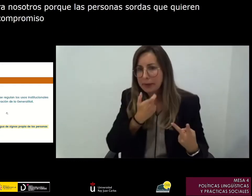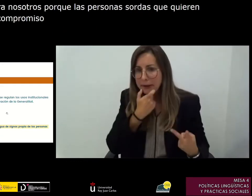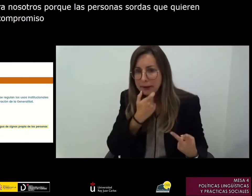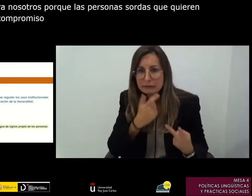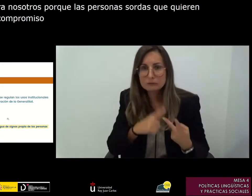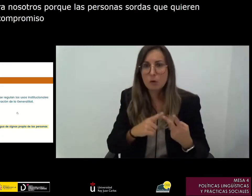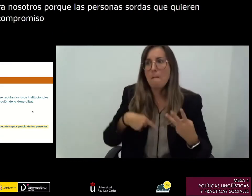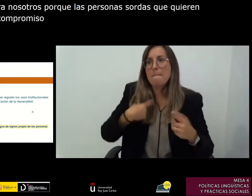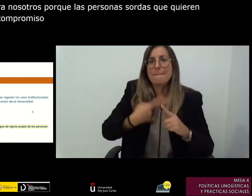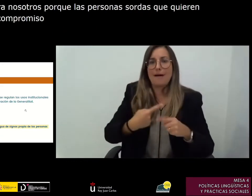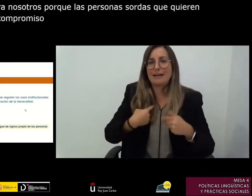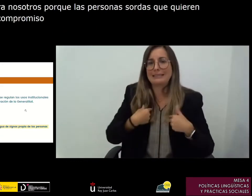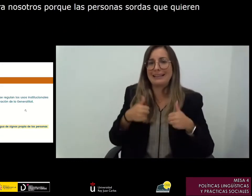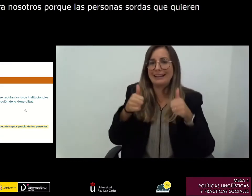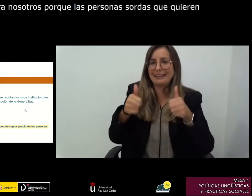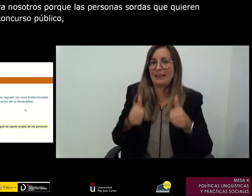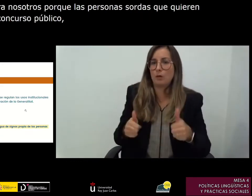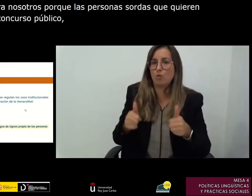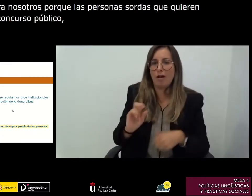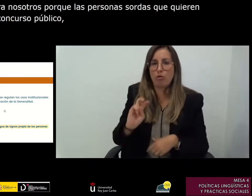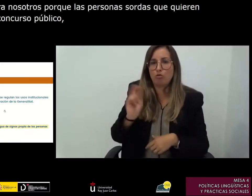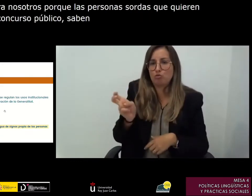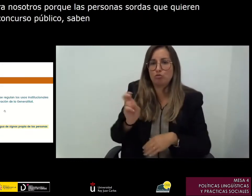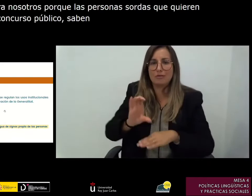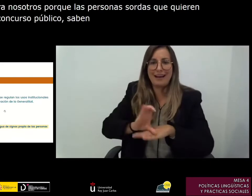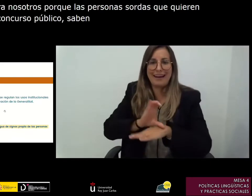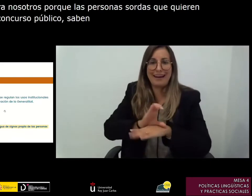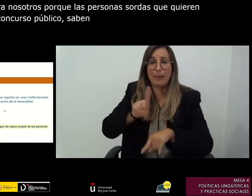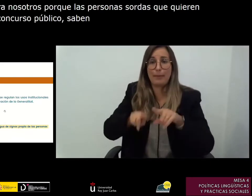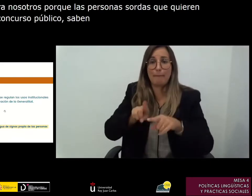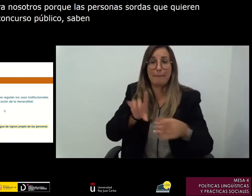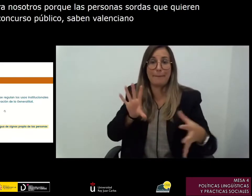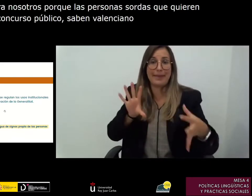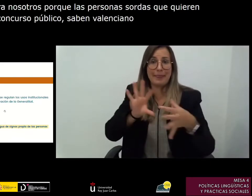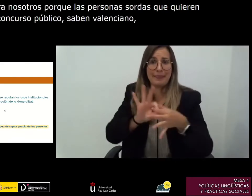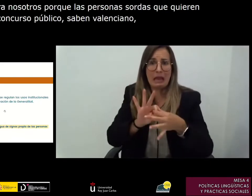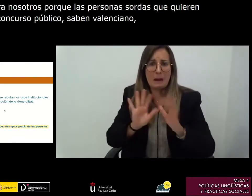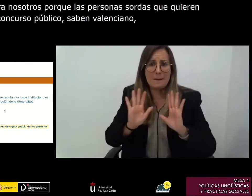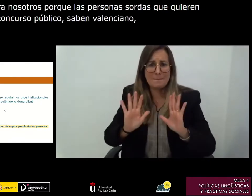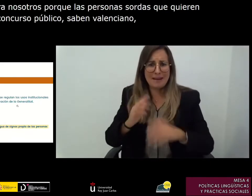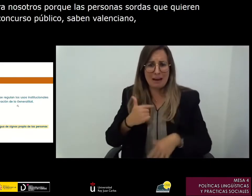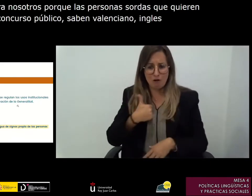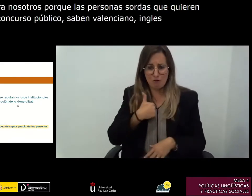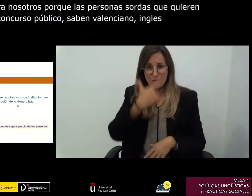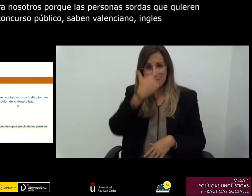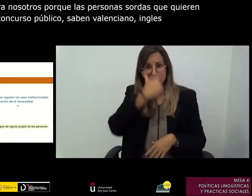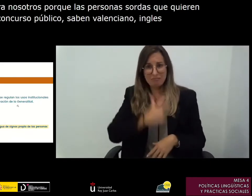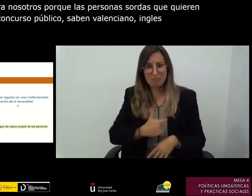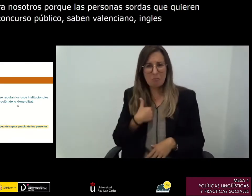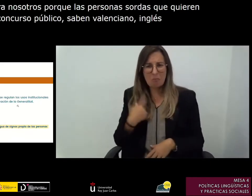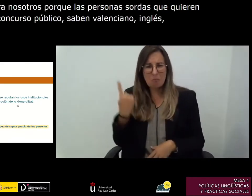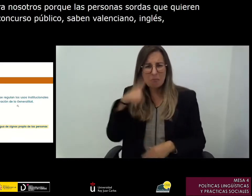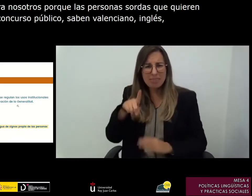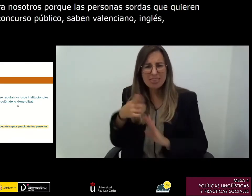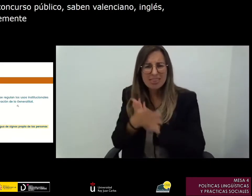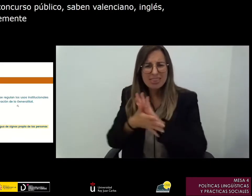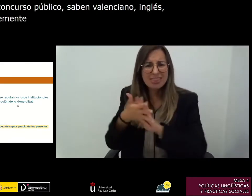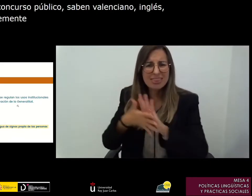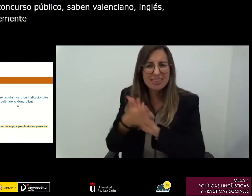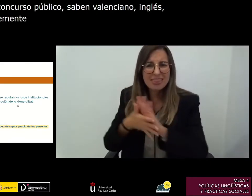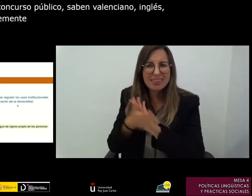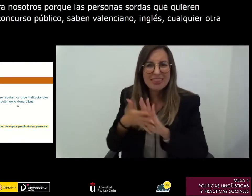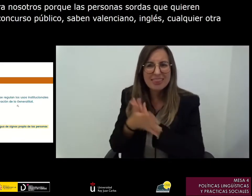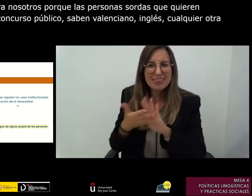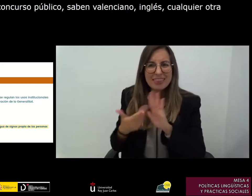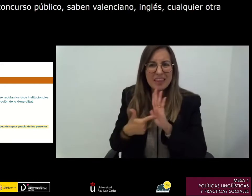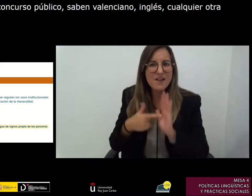pues saben valenciano, inglés, cualquier idioma, cualquier otra lengua, tienen titulada, tienen reconocido el certificado de estas lenguas, pero